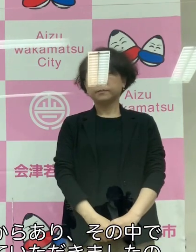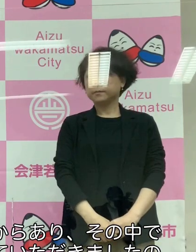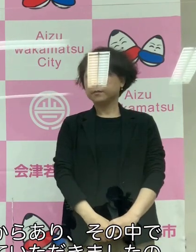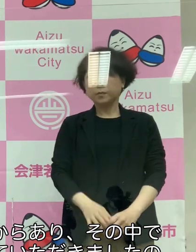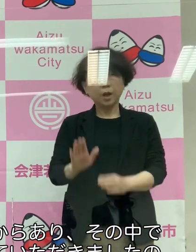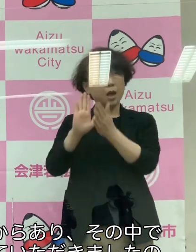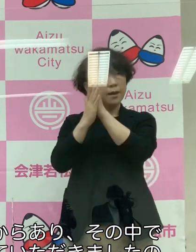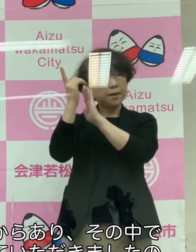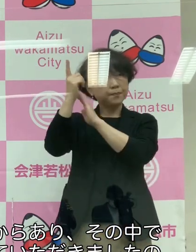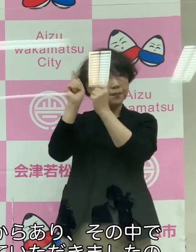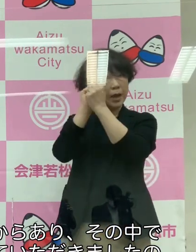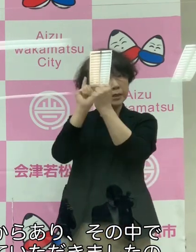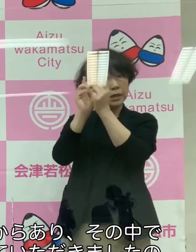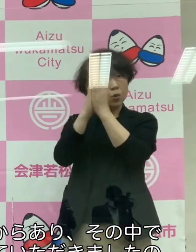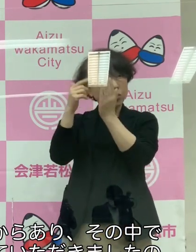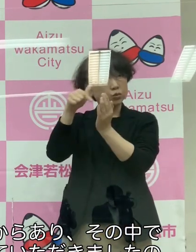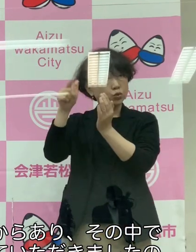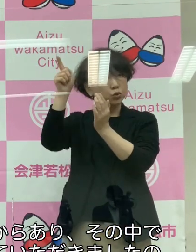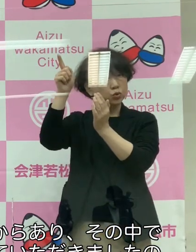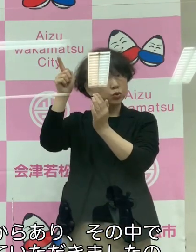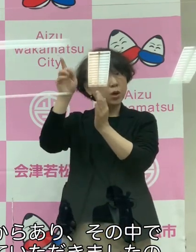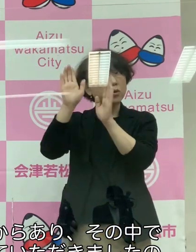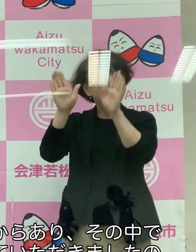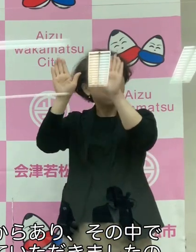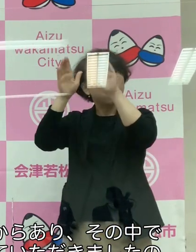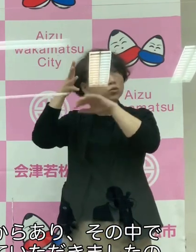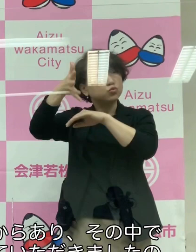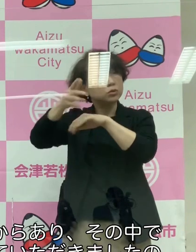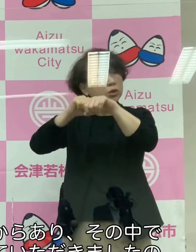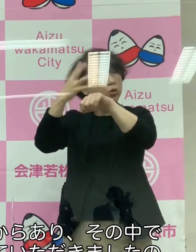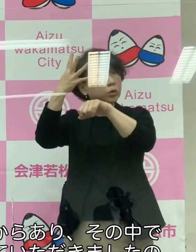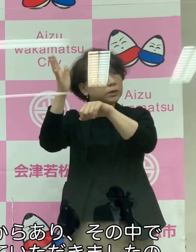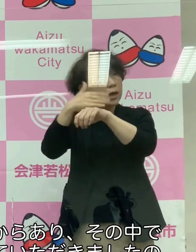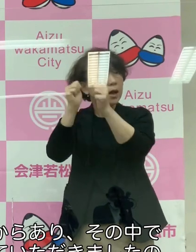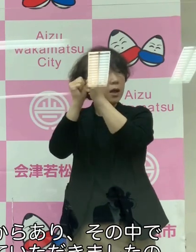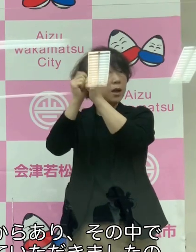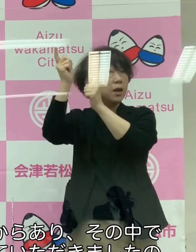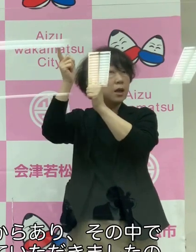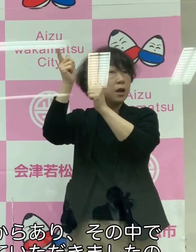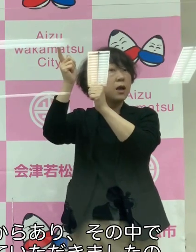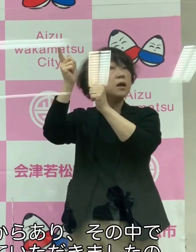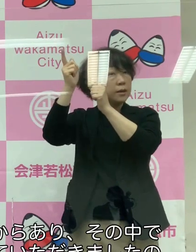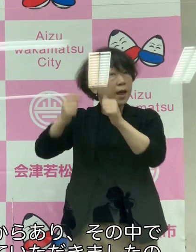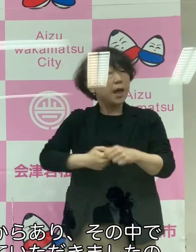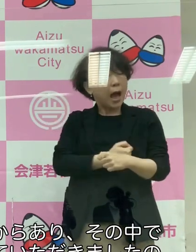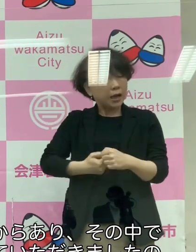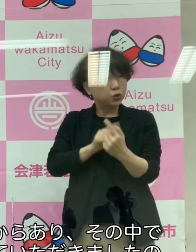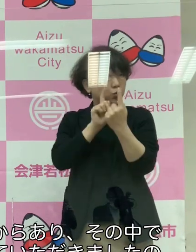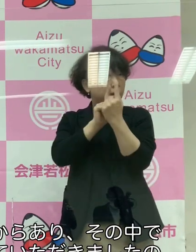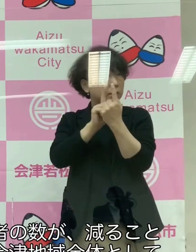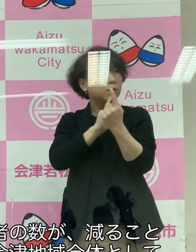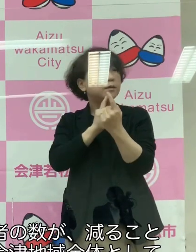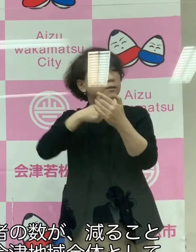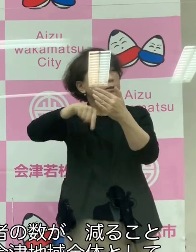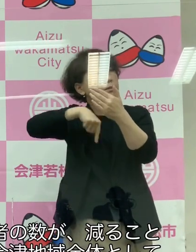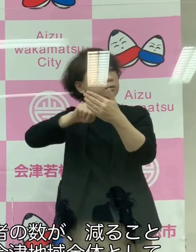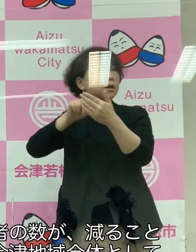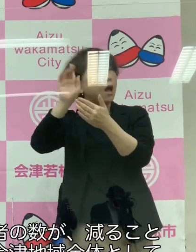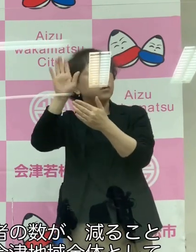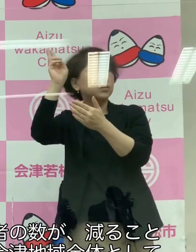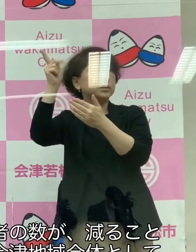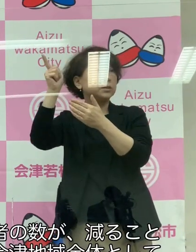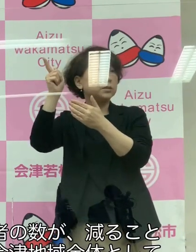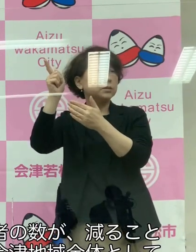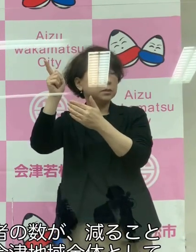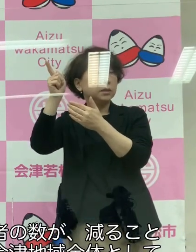県の対策本部が4時から開かれて、その中で、まあ、相手に対することも触れていただきましたので、我々